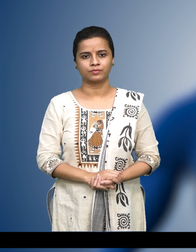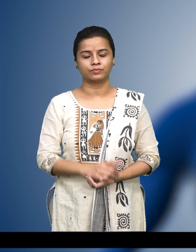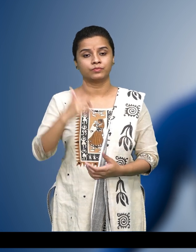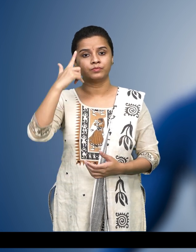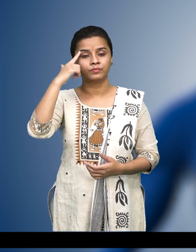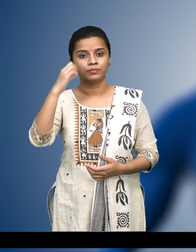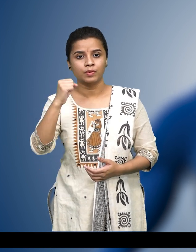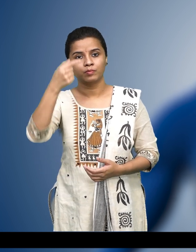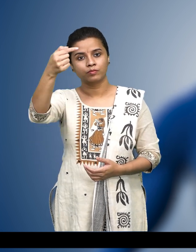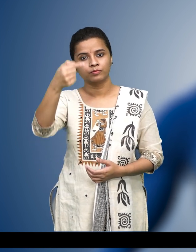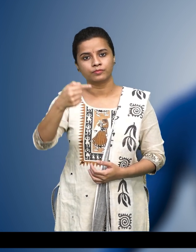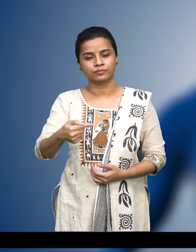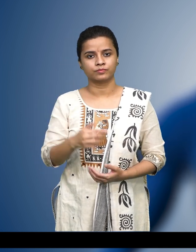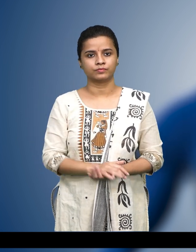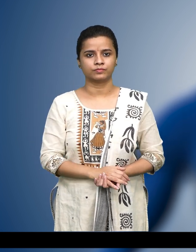मुद्दे.